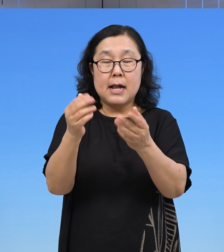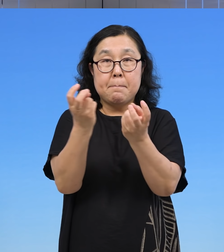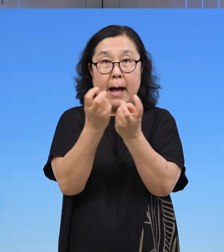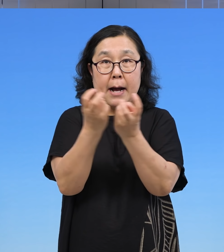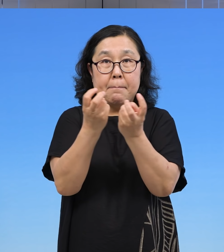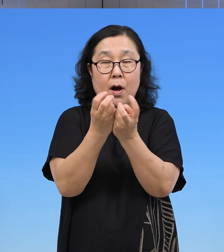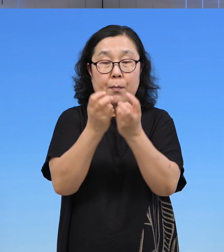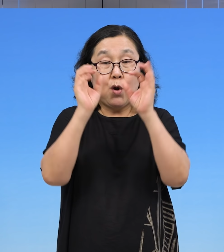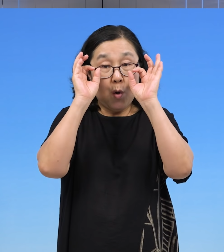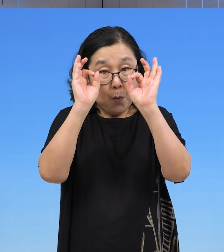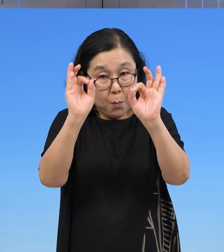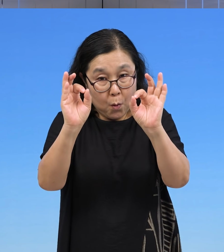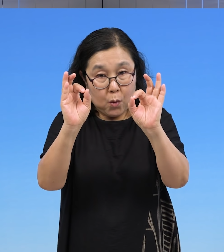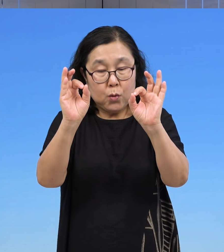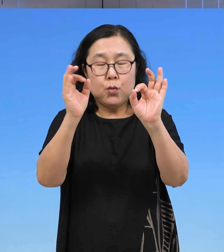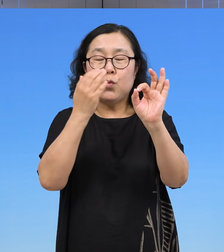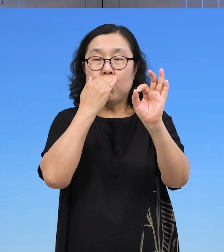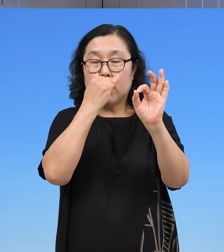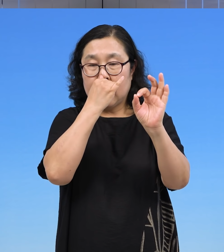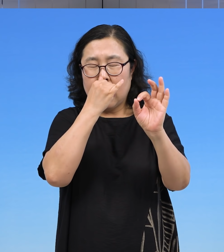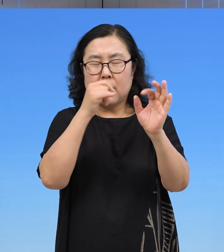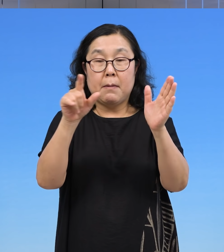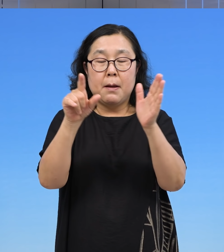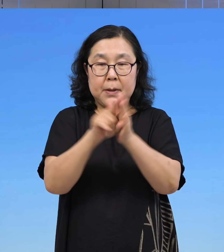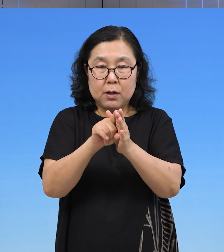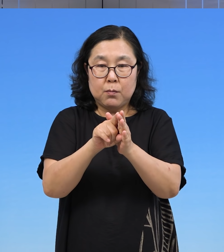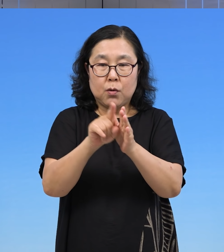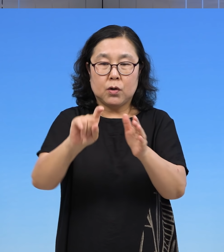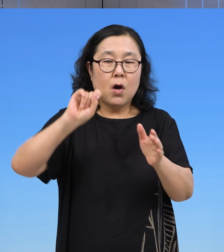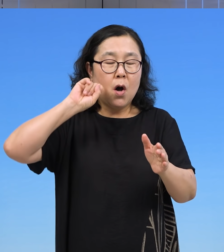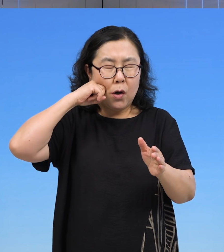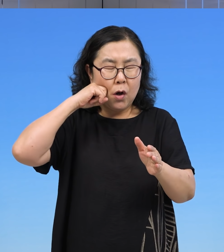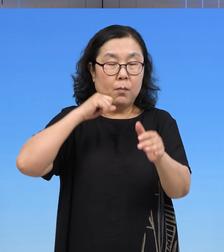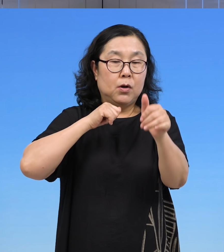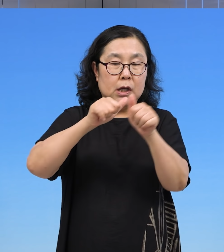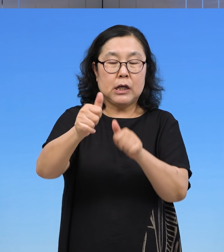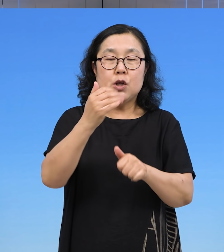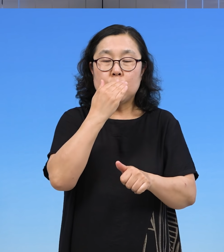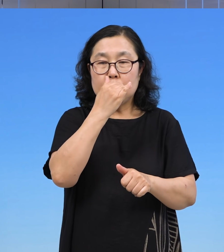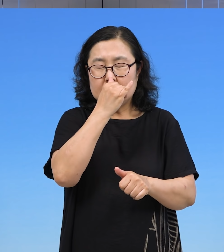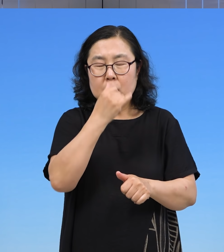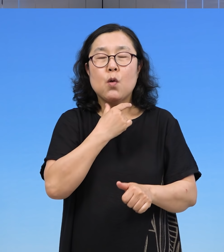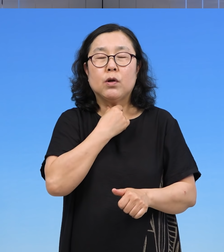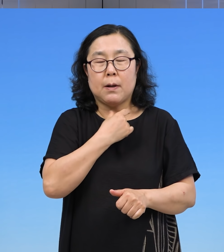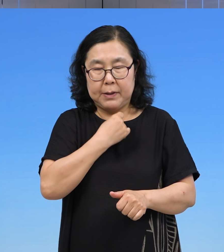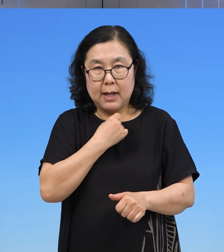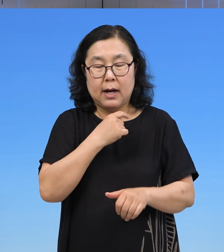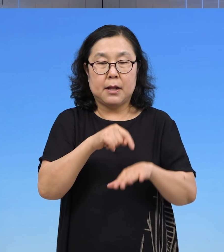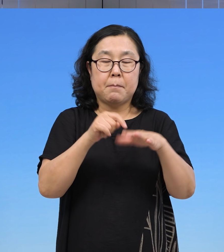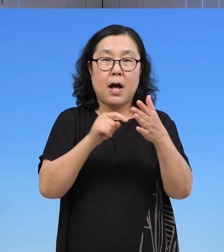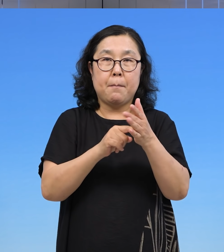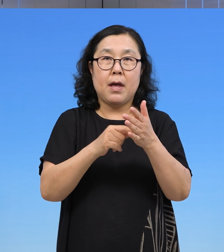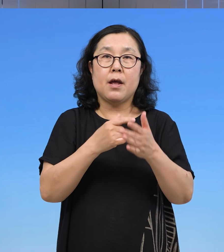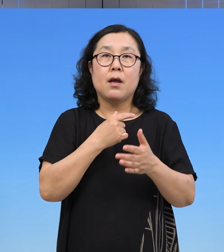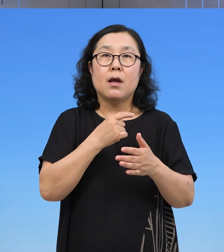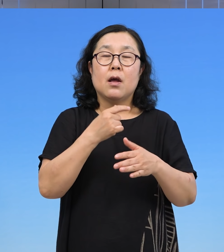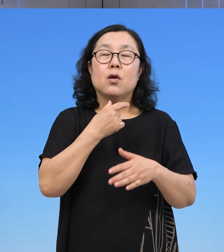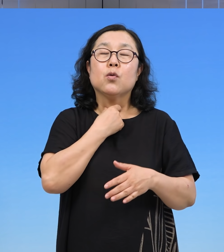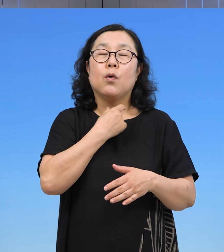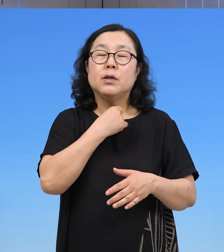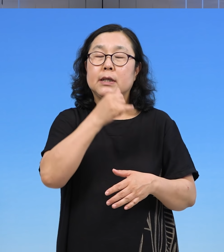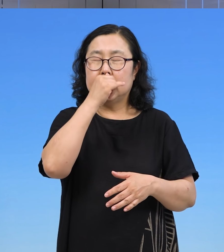능력으로 그들의 믿음이 작동되게 주시기 원합니다 이런 마음의 소원을 가지고 이 말씀을 제가 준비를 한 거 아닙니까